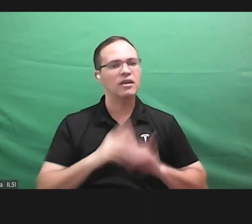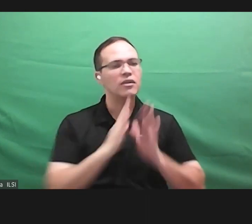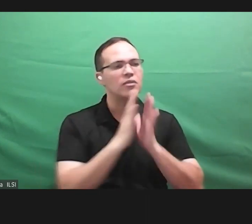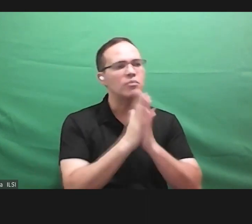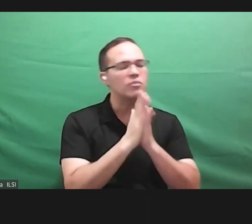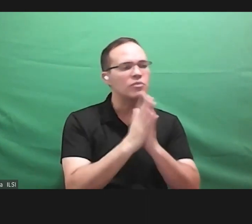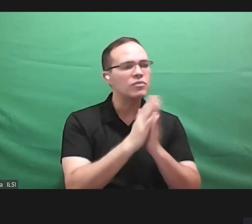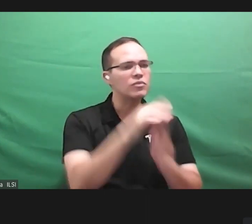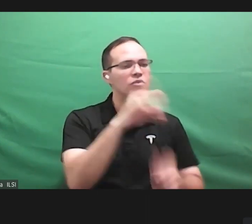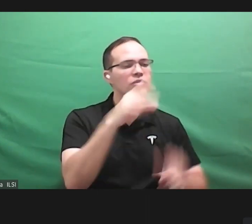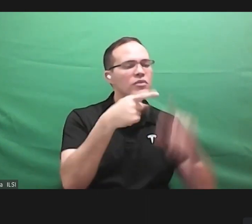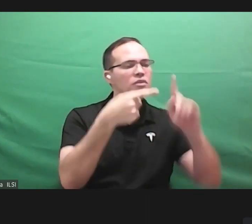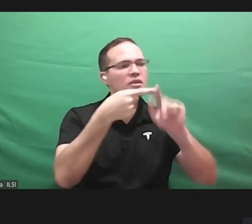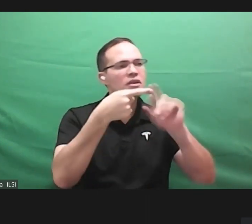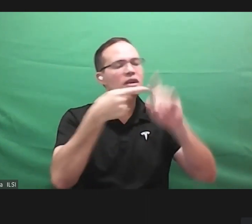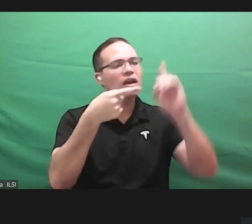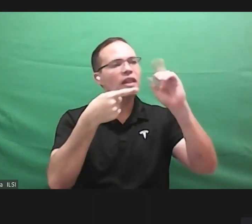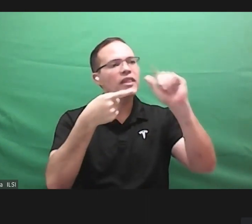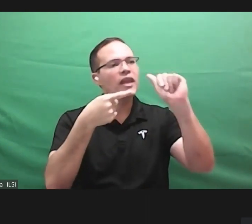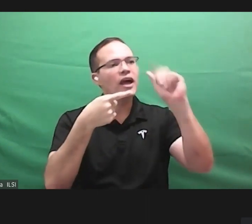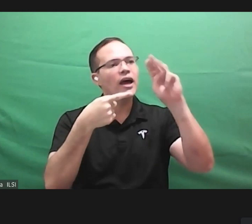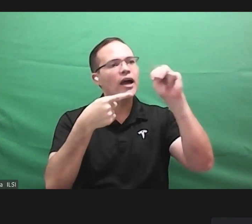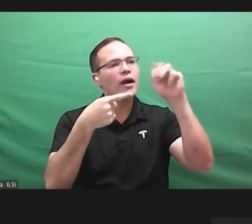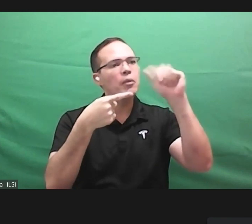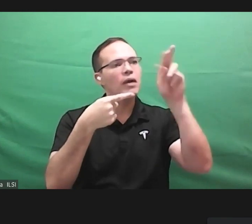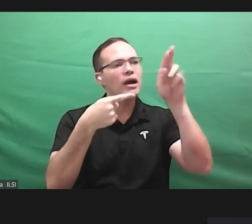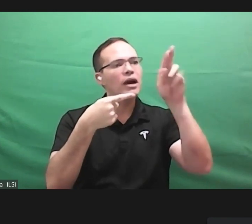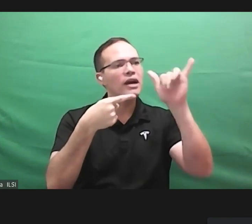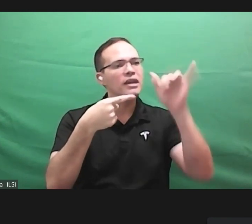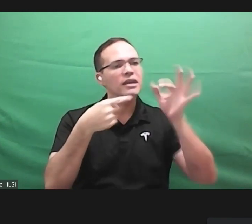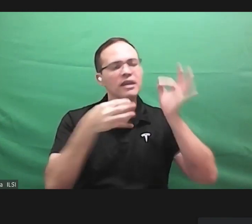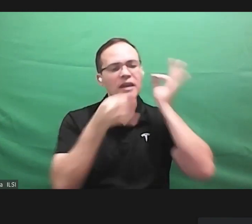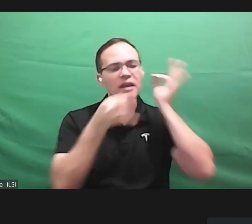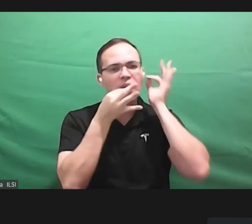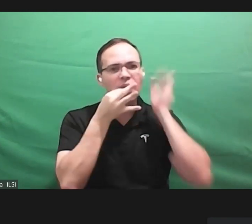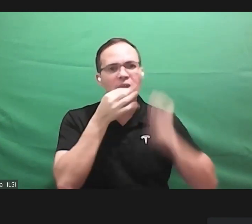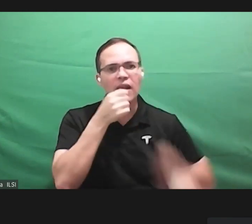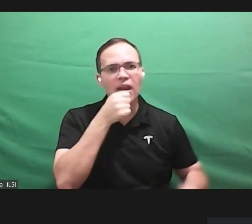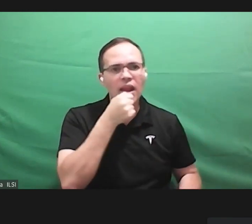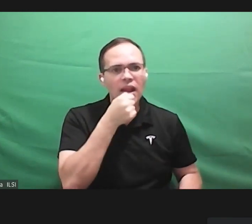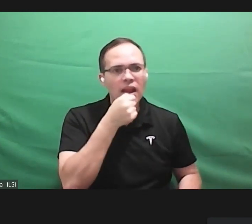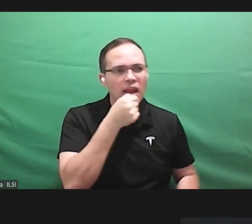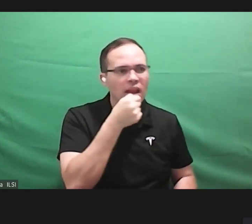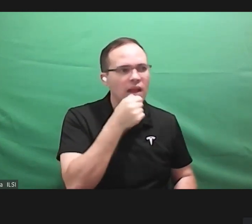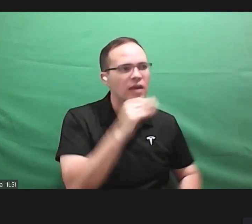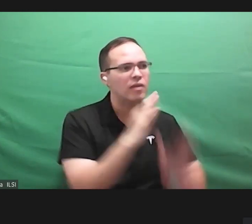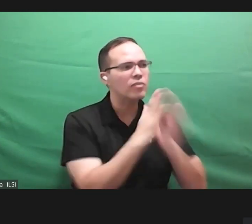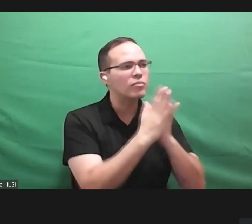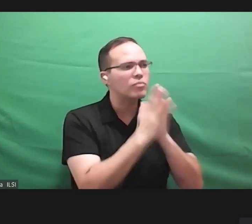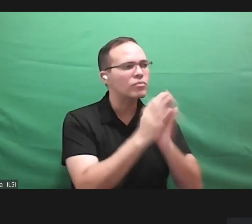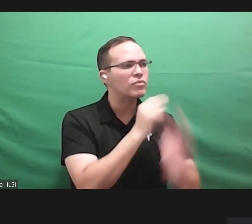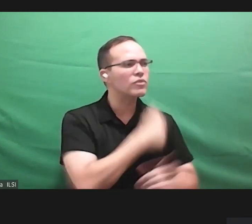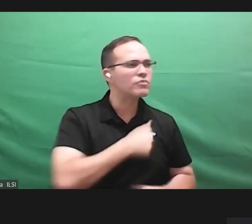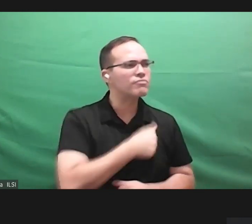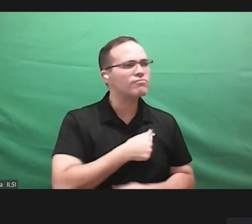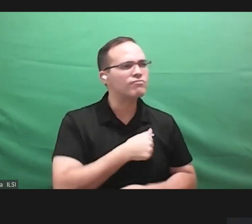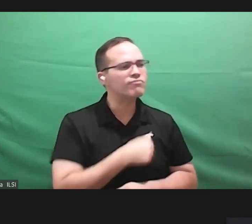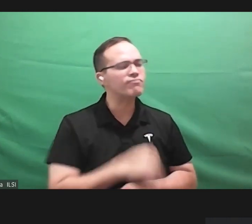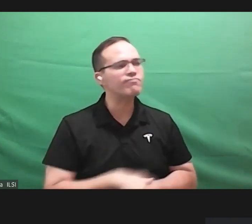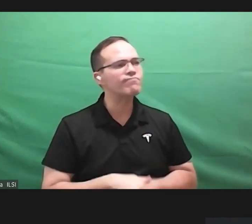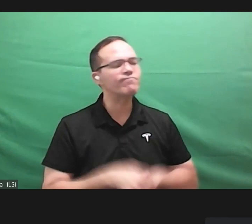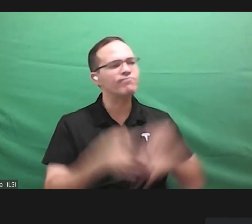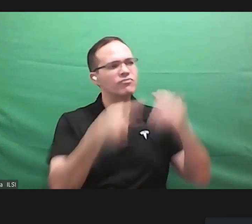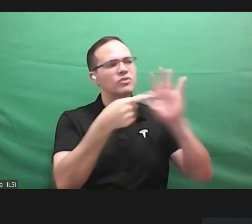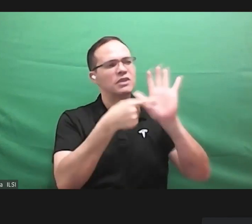Damaris, o si no, para pasar con Mónica y de repente regresar contigo. Sí, pasemos con Mónica porque... Pasemos con Mónica, entonces de repente está teniendo